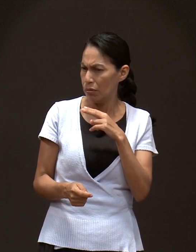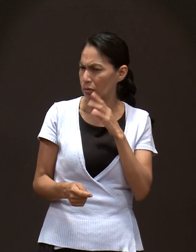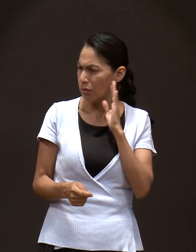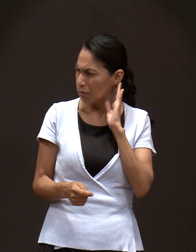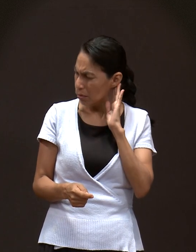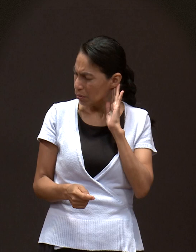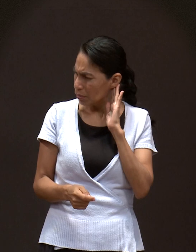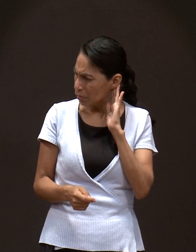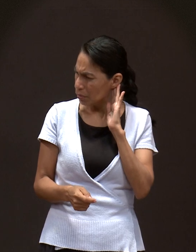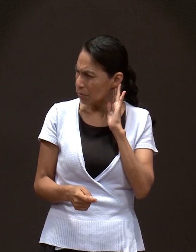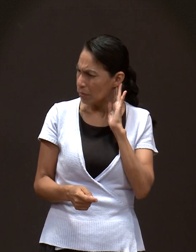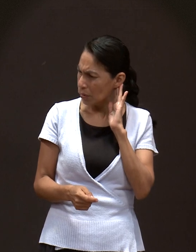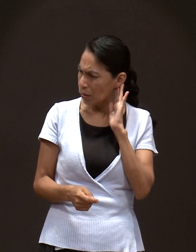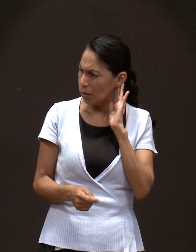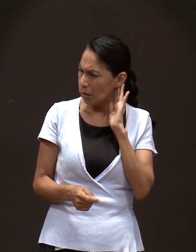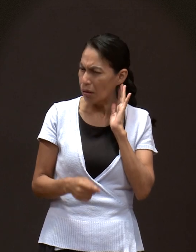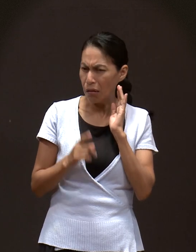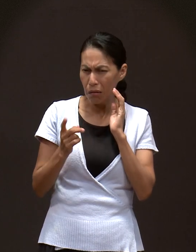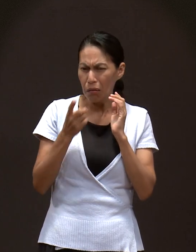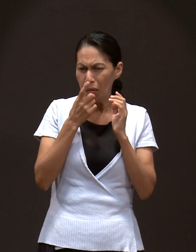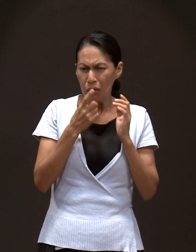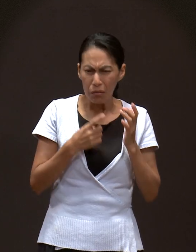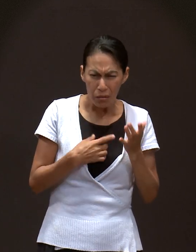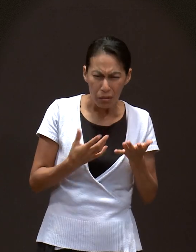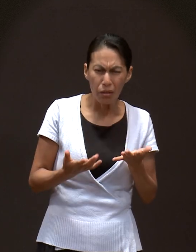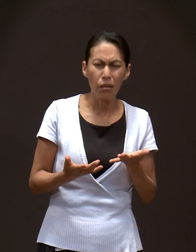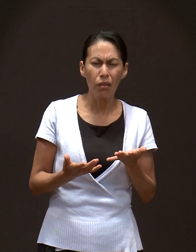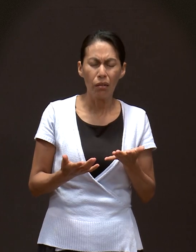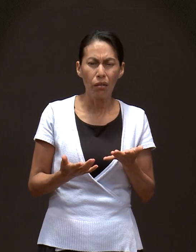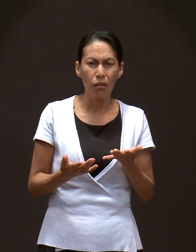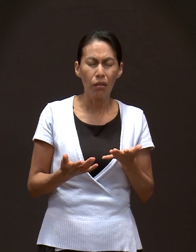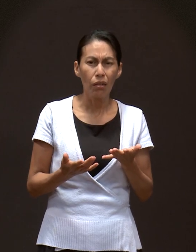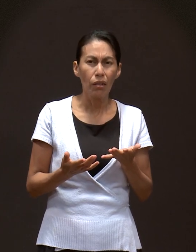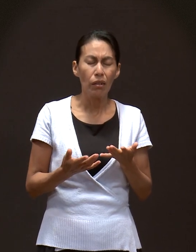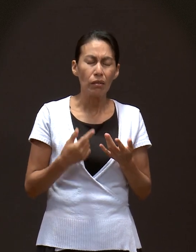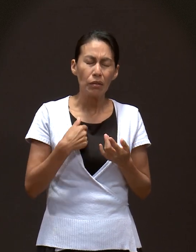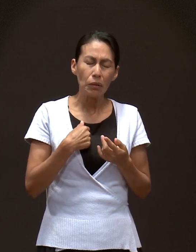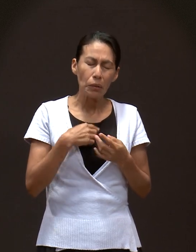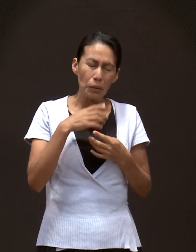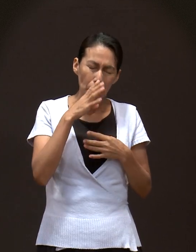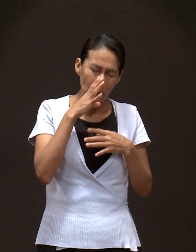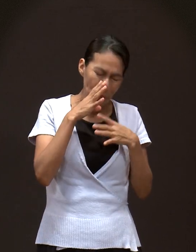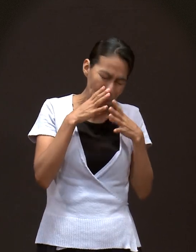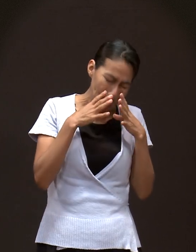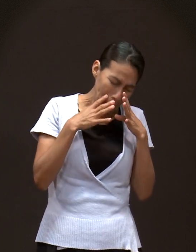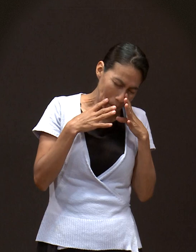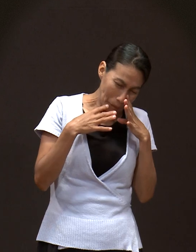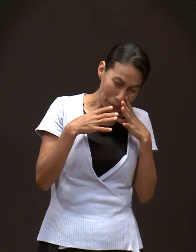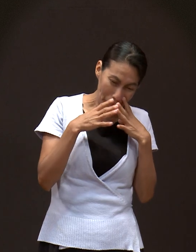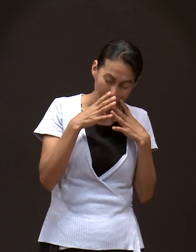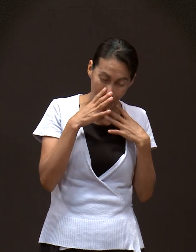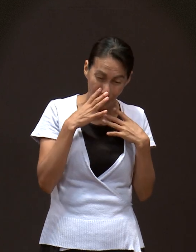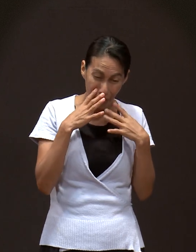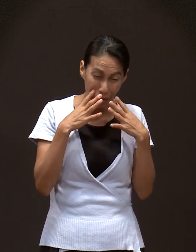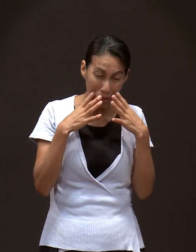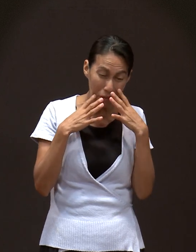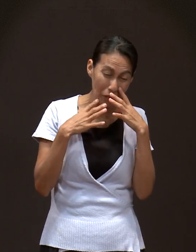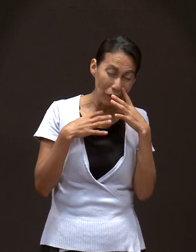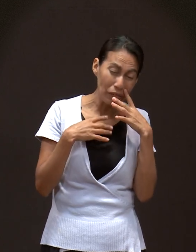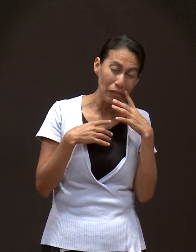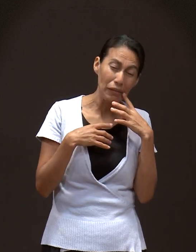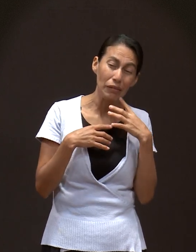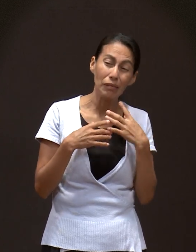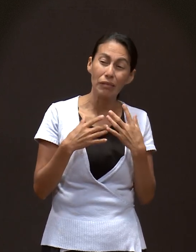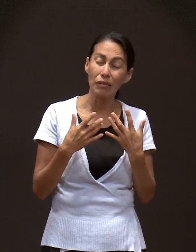Y empezamos, yo empecé a escucharla. Y las palabras que me empezó a decir, Pastor, yo lloraba, pero